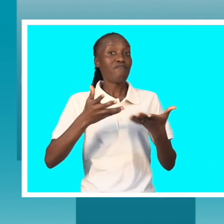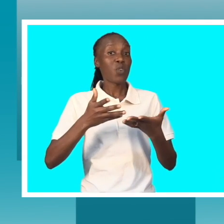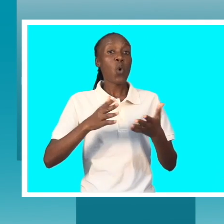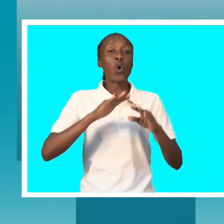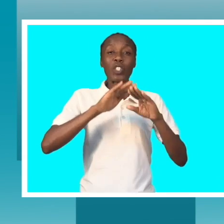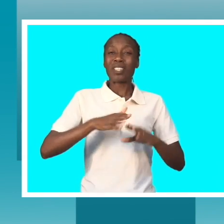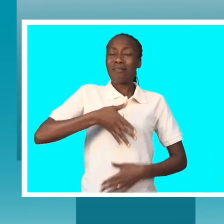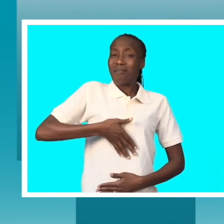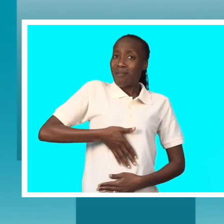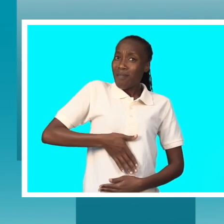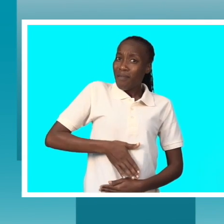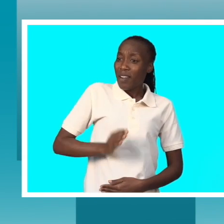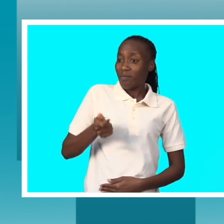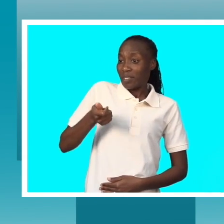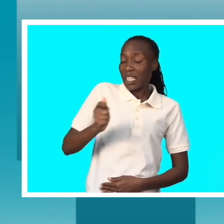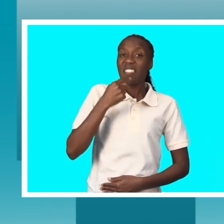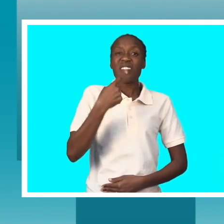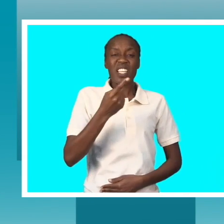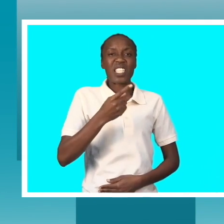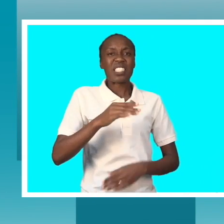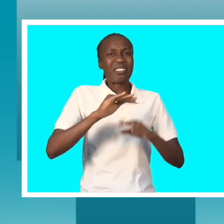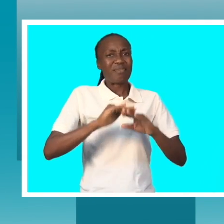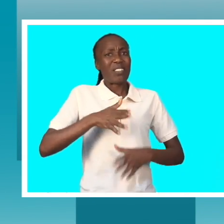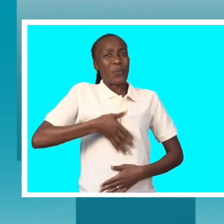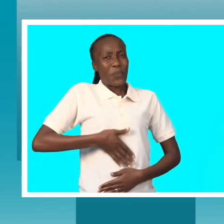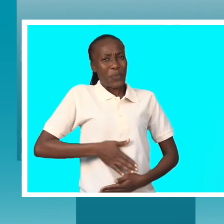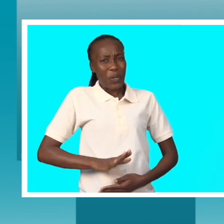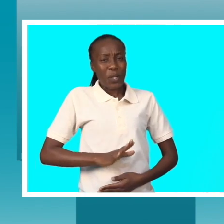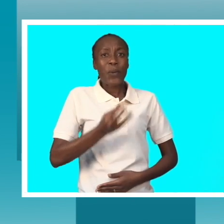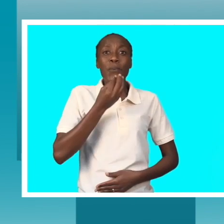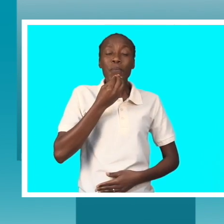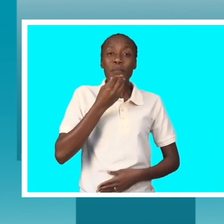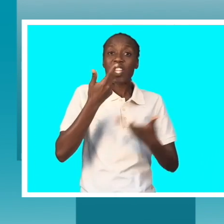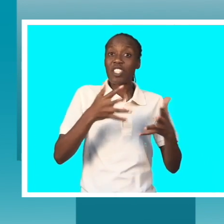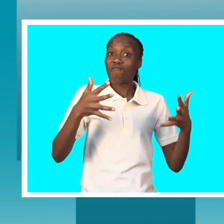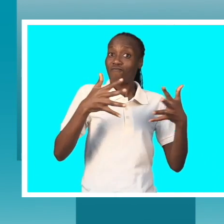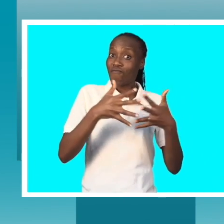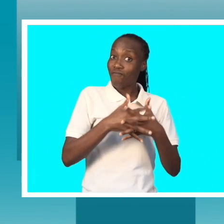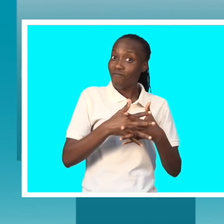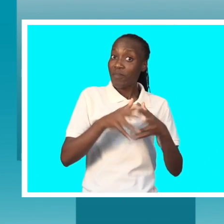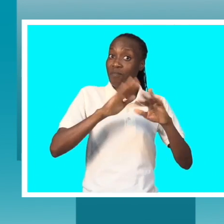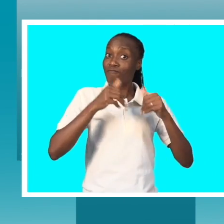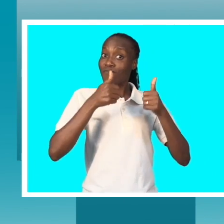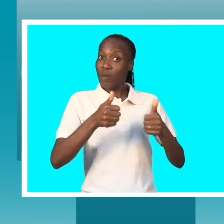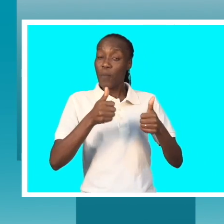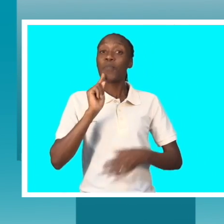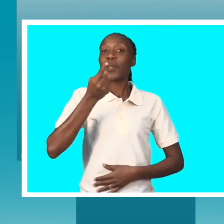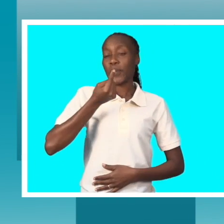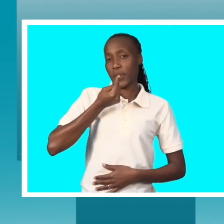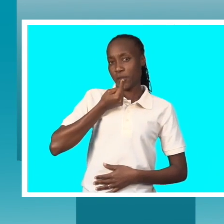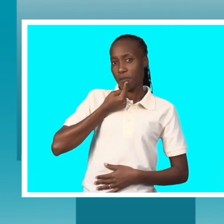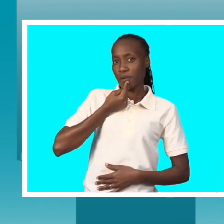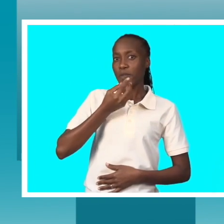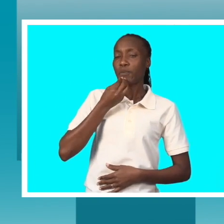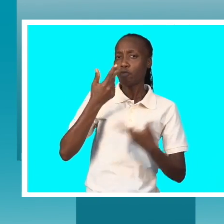Ela vê se está com fome. Ela diz, estou com fome. Quando a comida está pronta, ela pergunta. Ela diz, está bom. Eu digo, sim,